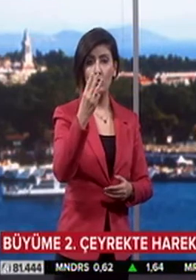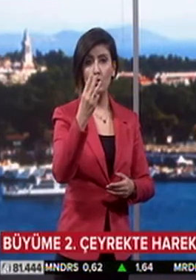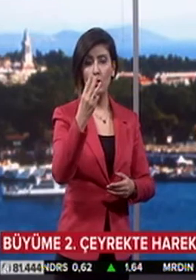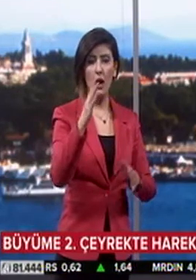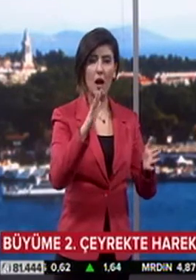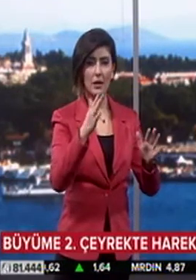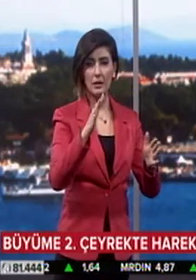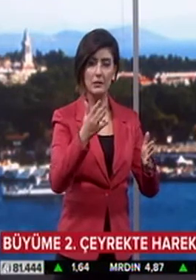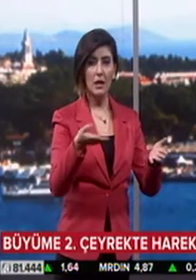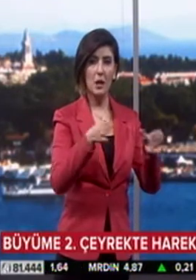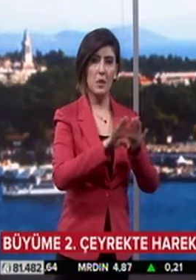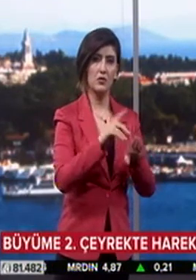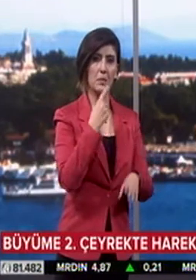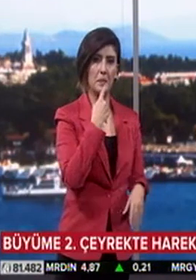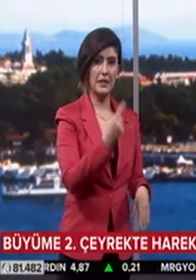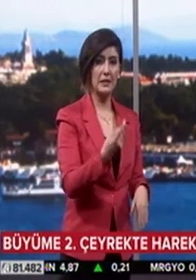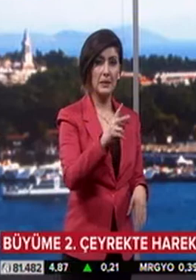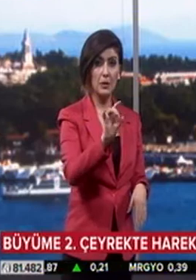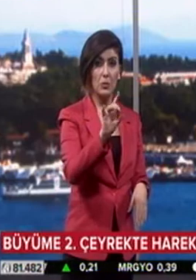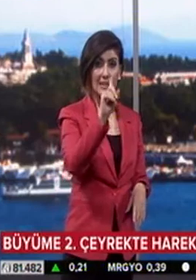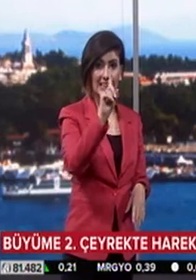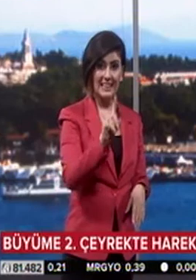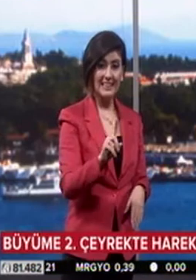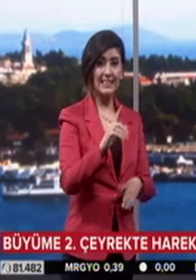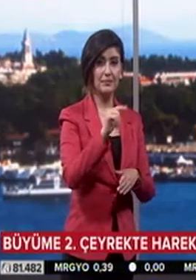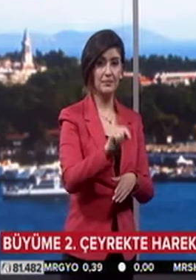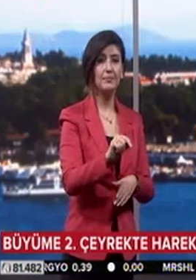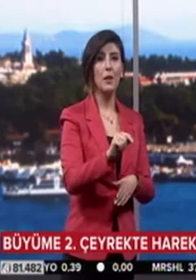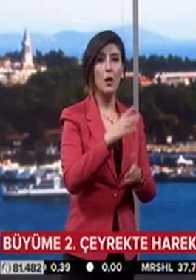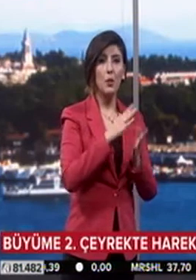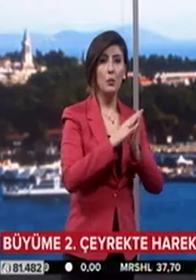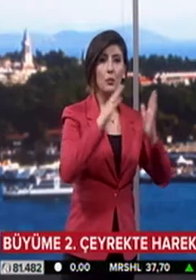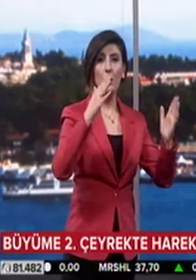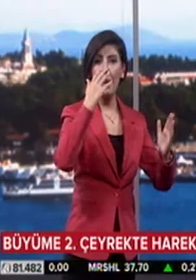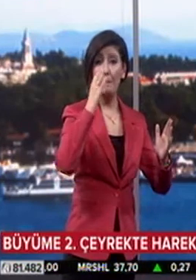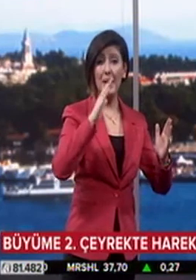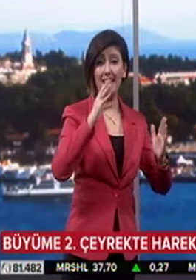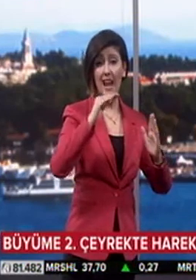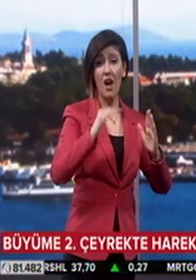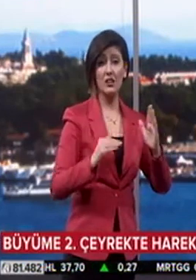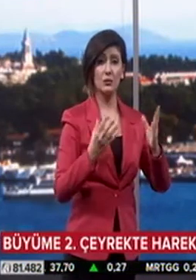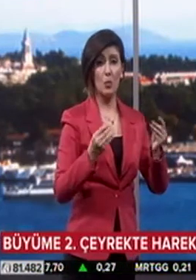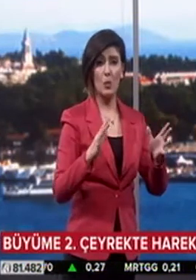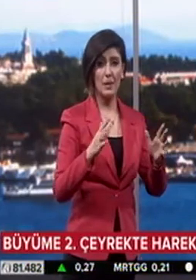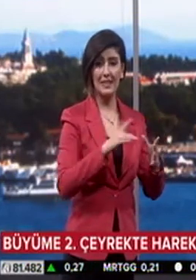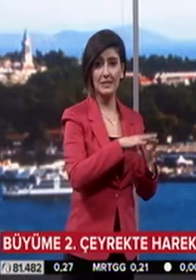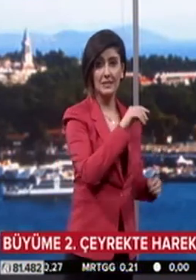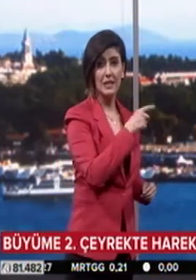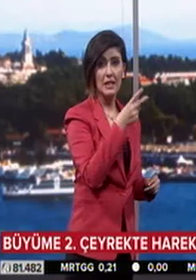aralığında kapanacağını belirtti. 2015'in ilk çeyreğinde büyümenin beklentilerin altında olabileceğini belirten Zeybekçi, 2015'in